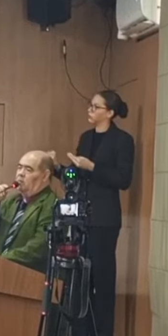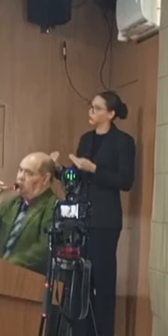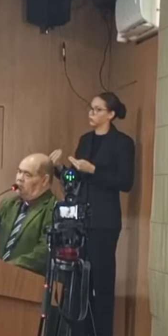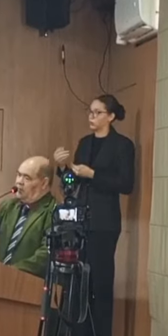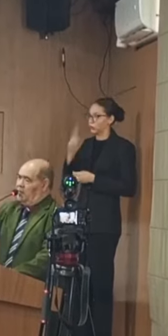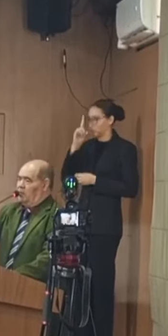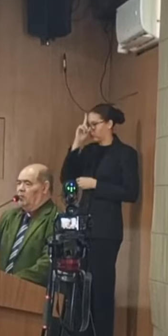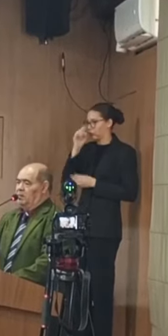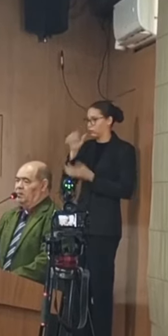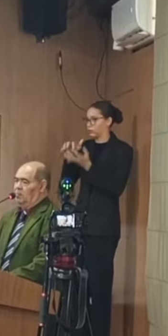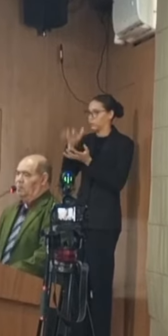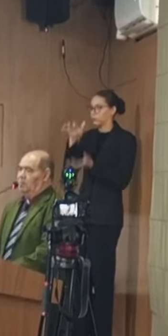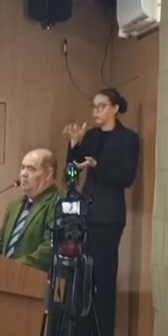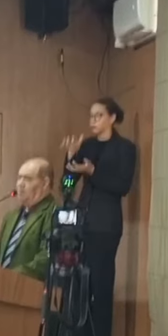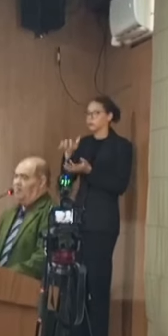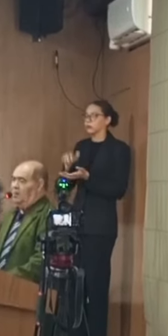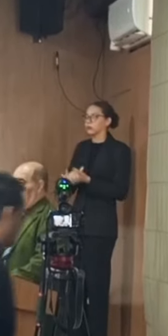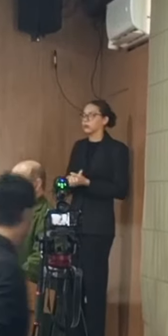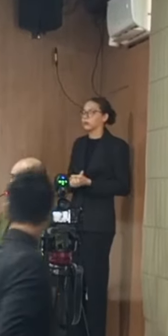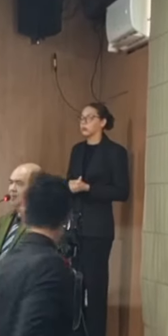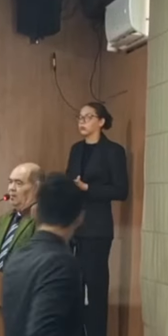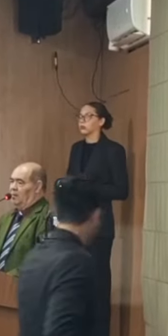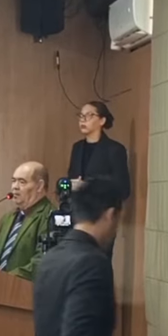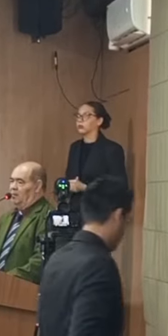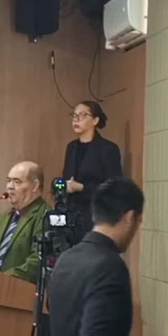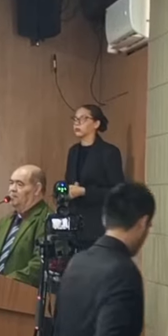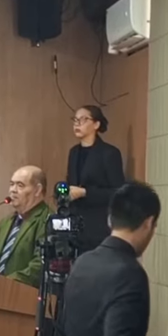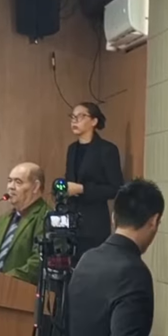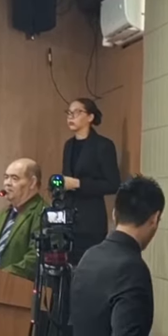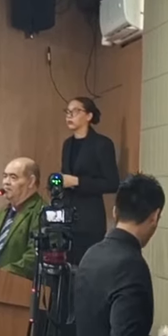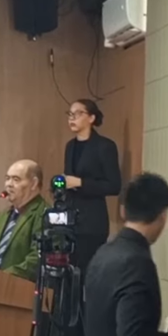Hospital do Idoso, vereador Marcelo.